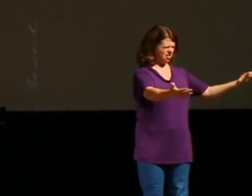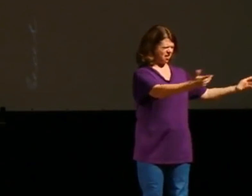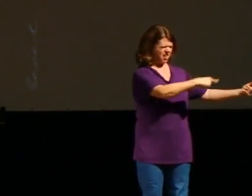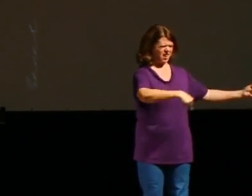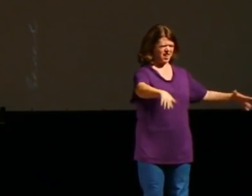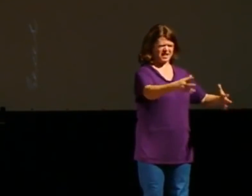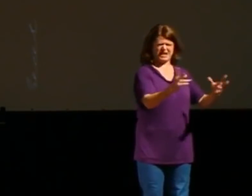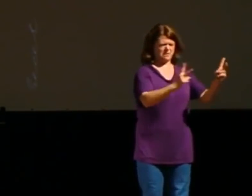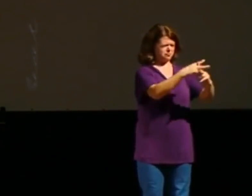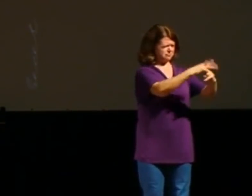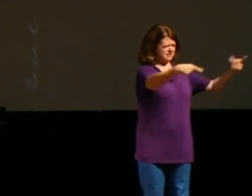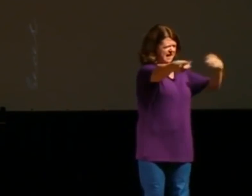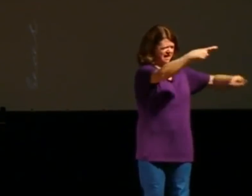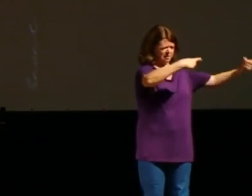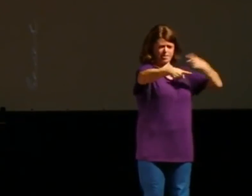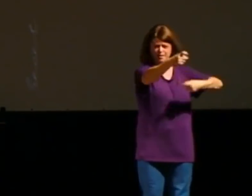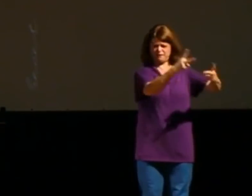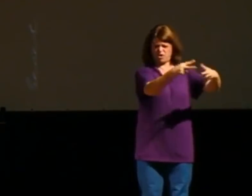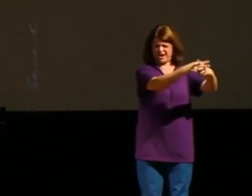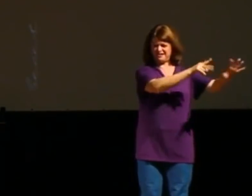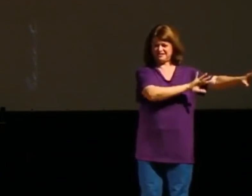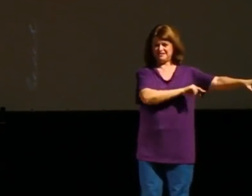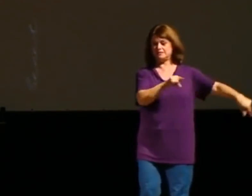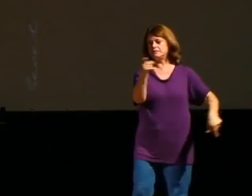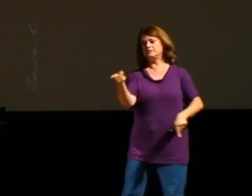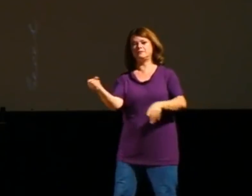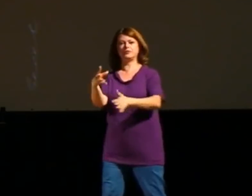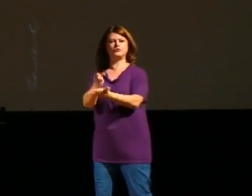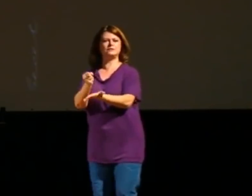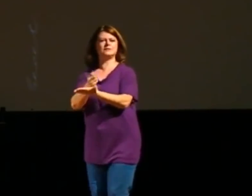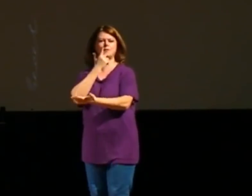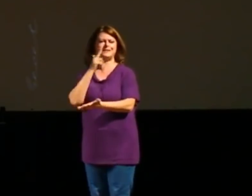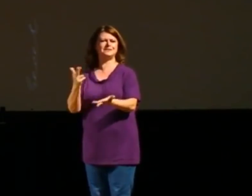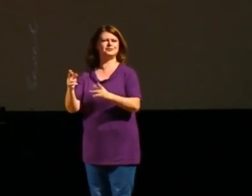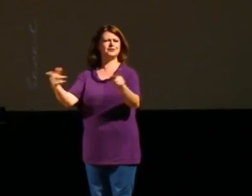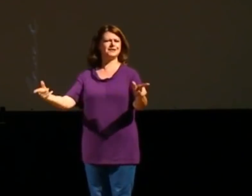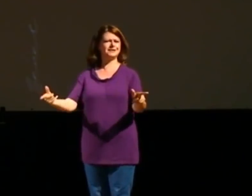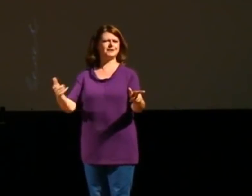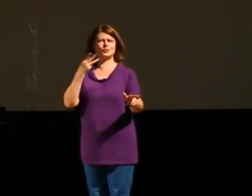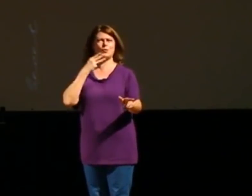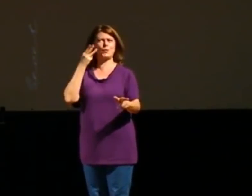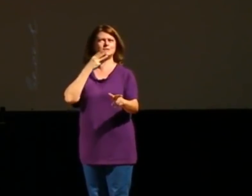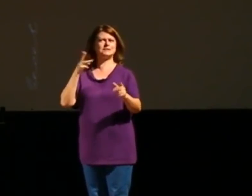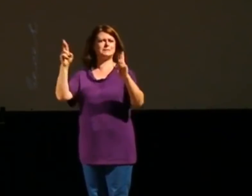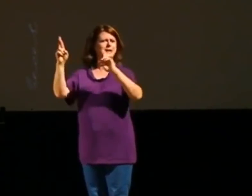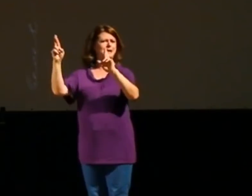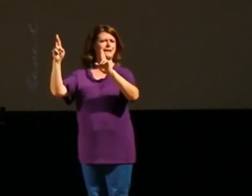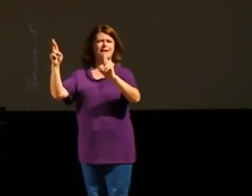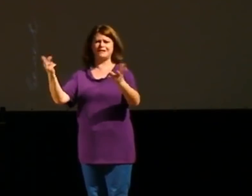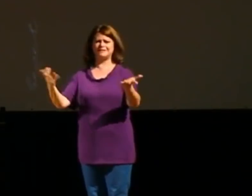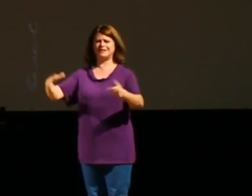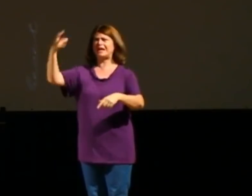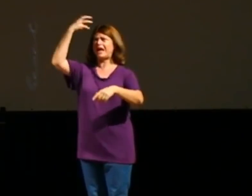mais colorida e a palavra de Jesus é doce, porque ela vem cheia de esperança e fala do reino dos céus e